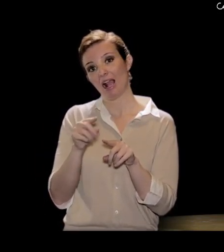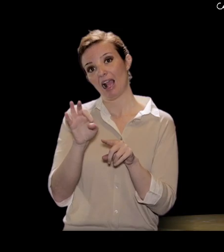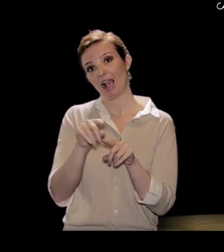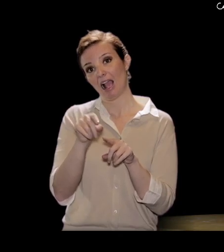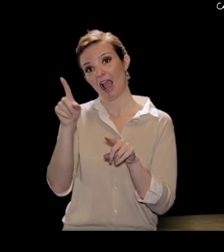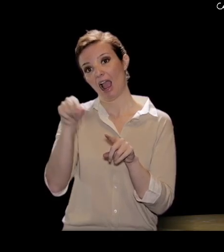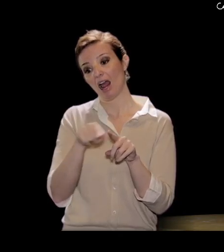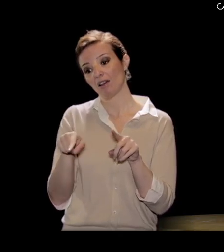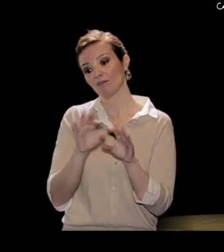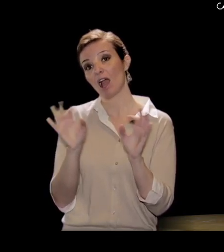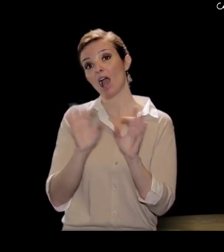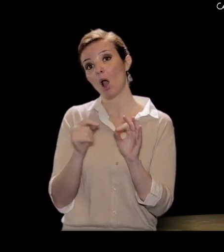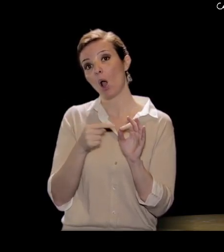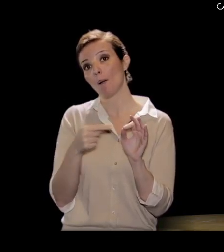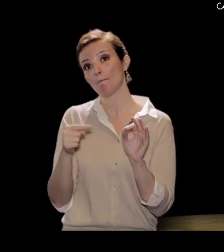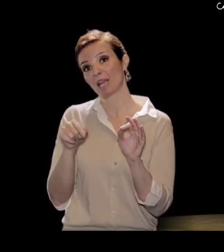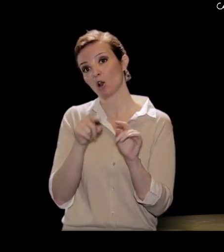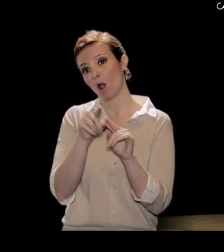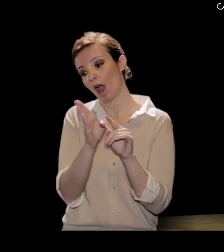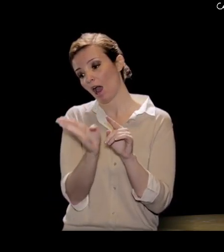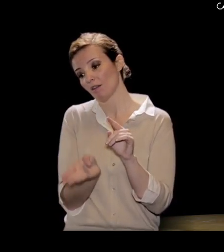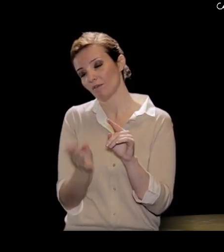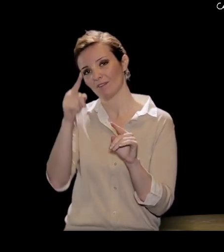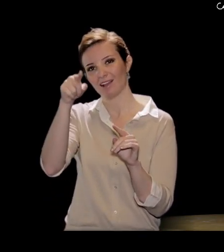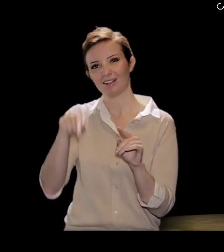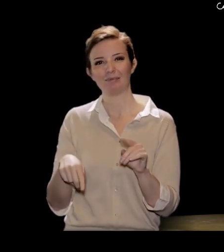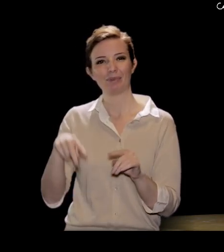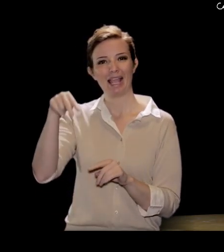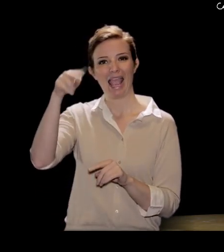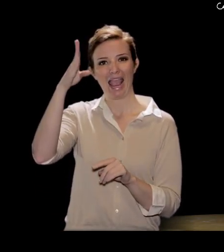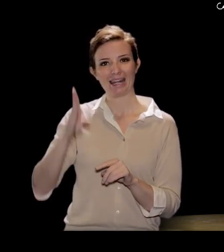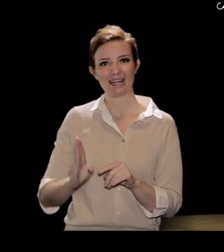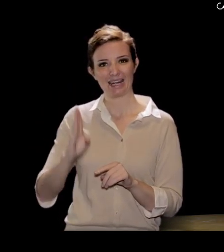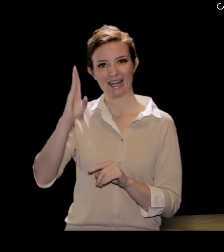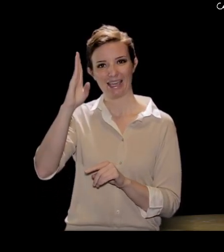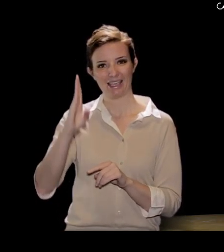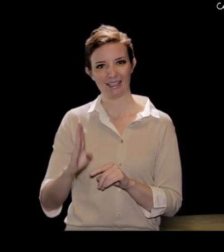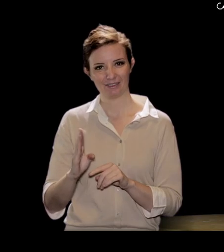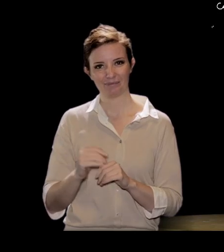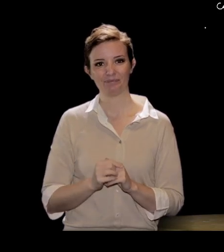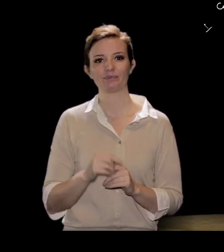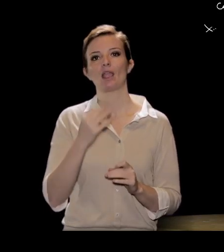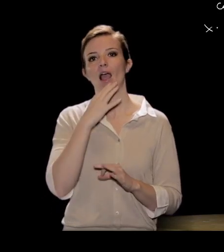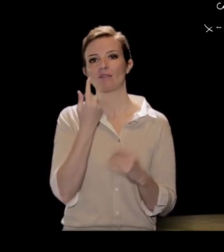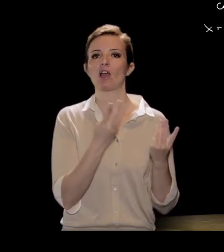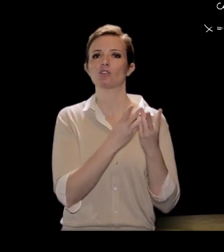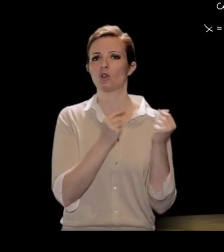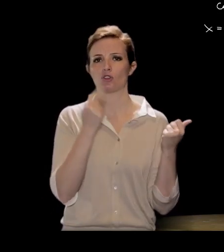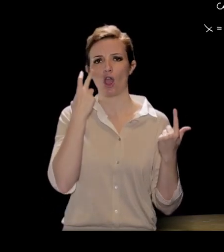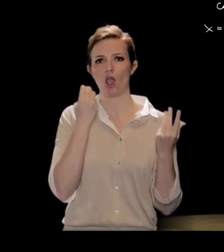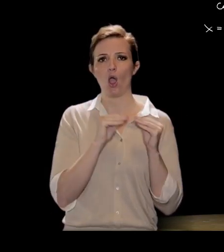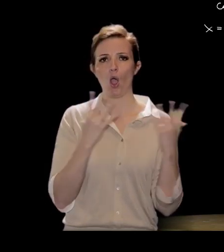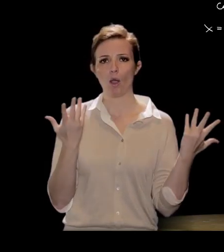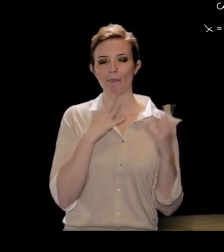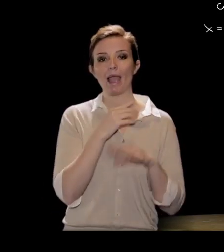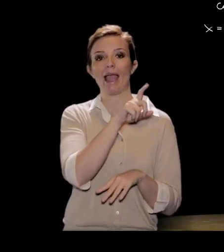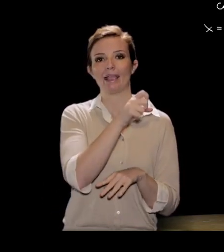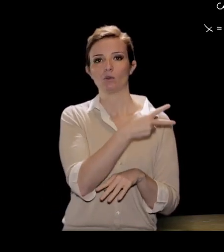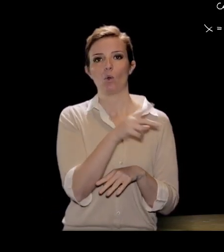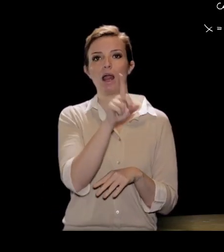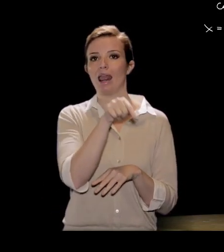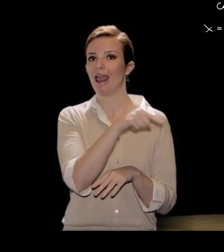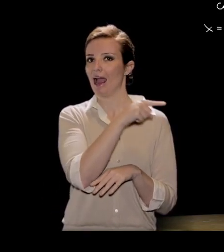meno α. Questo è il valore di n. E quindi questo è il valore di Quindi le soluzioni come le troviamo? x uguale ad